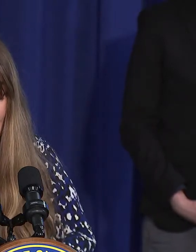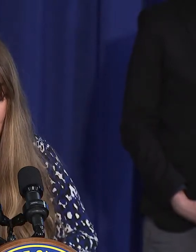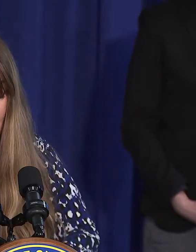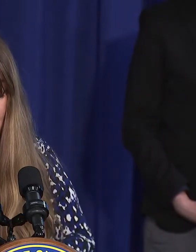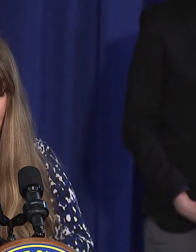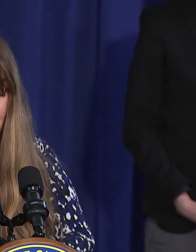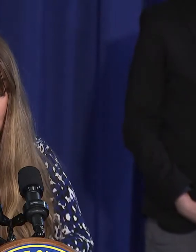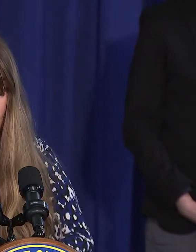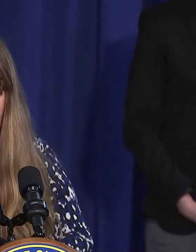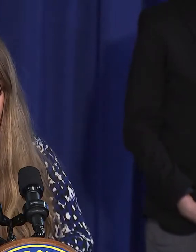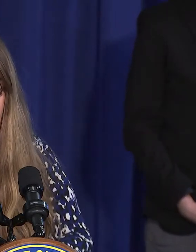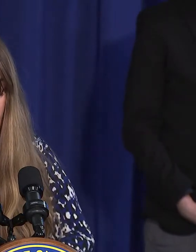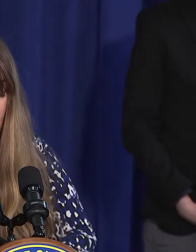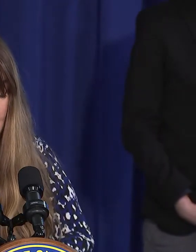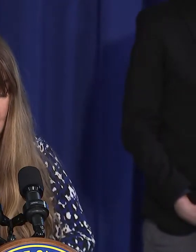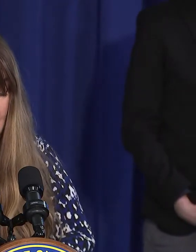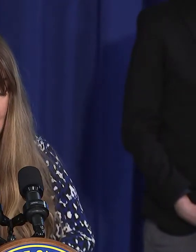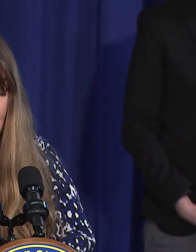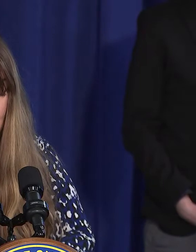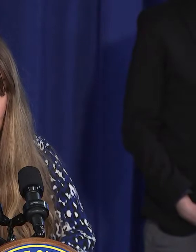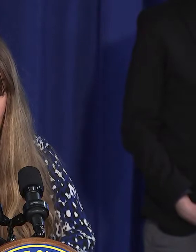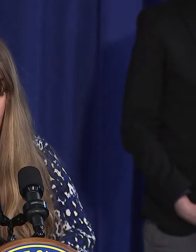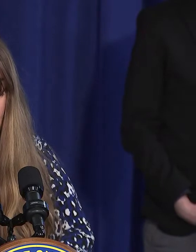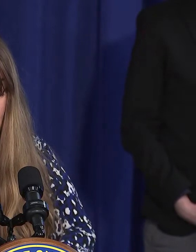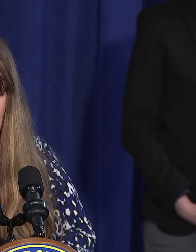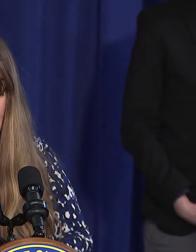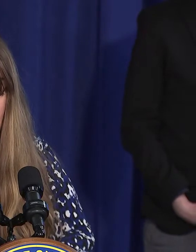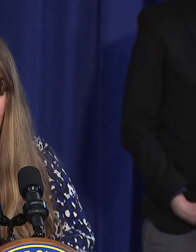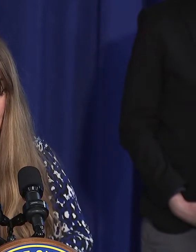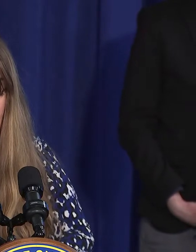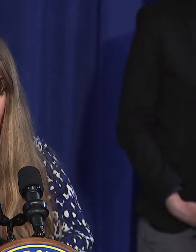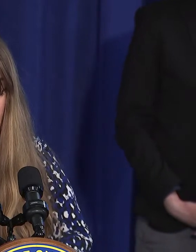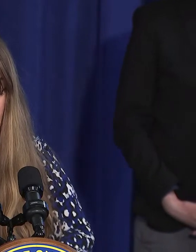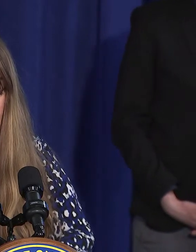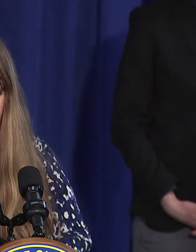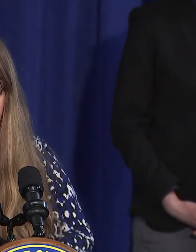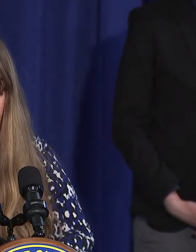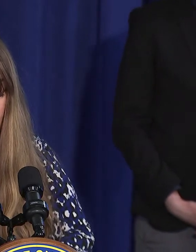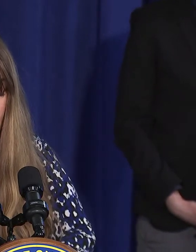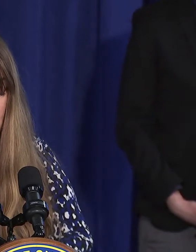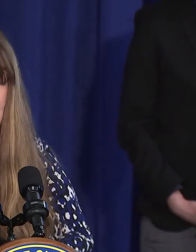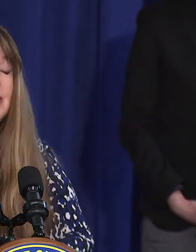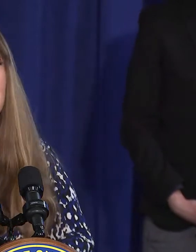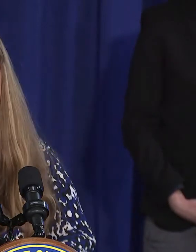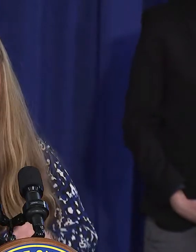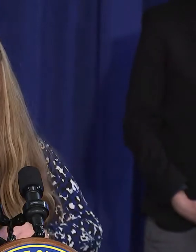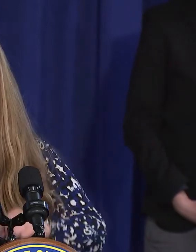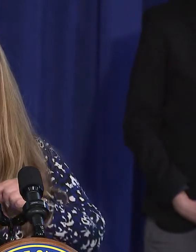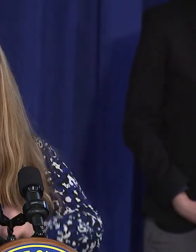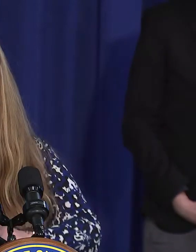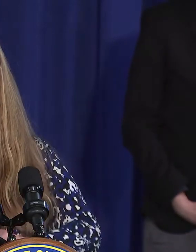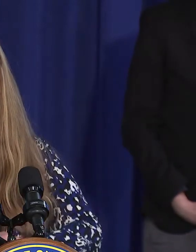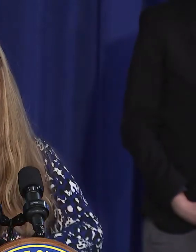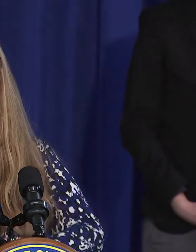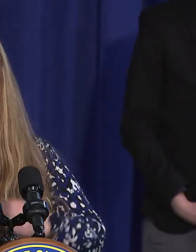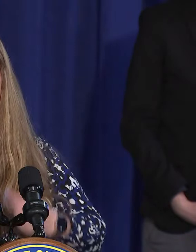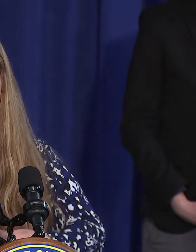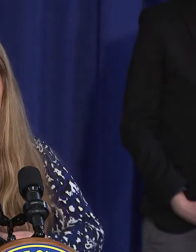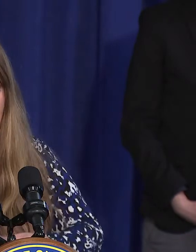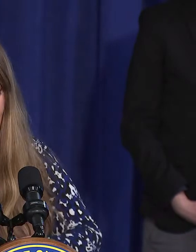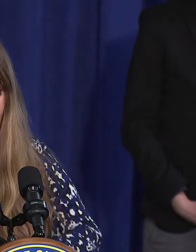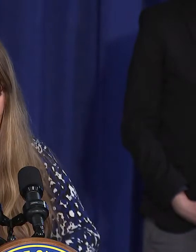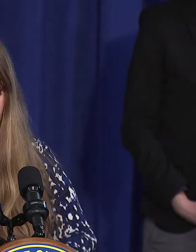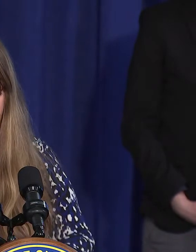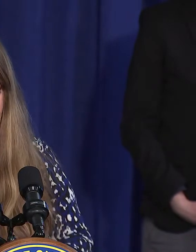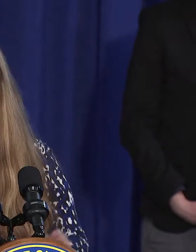de endemia del COVID-19. Autocontrol de los síntomas del COVID-19. Por favor, si está presentando síntomas,